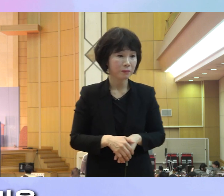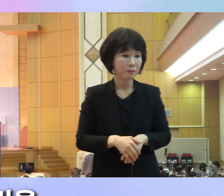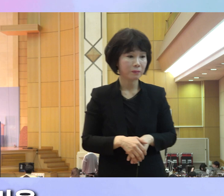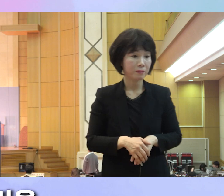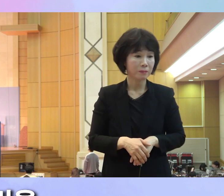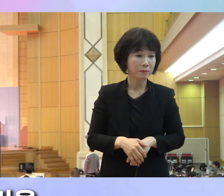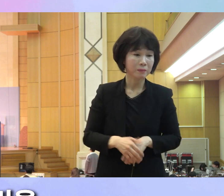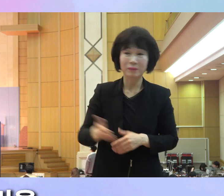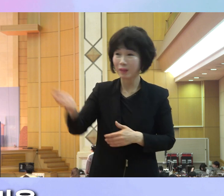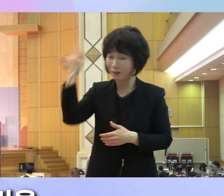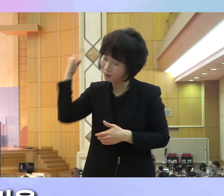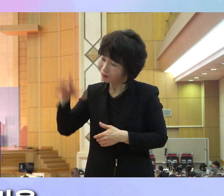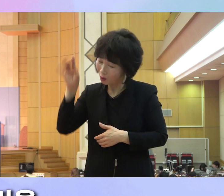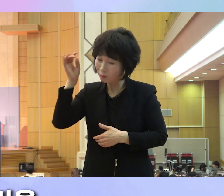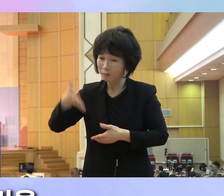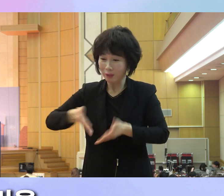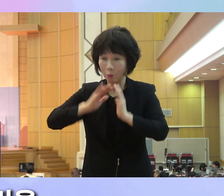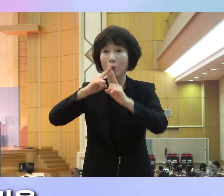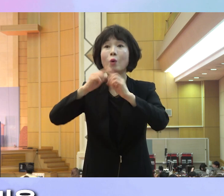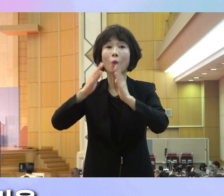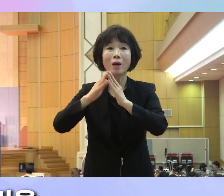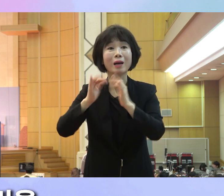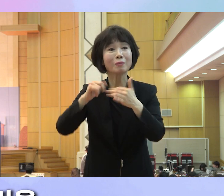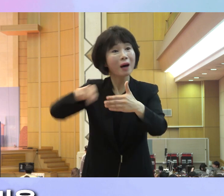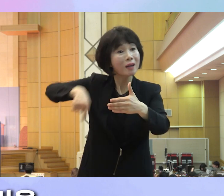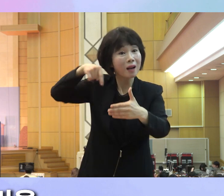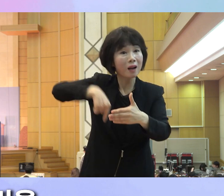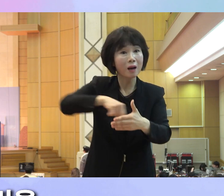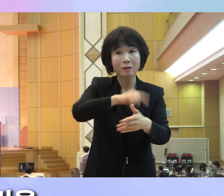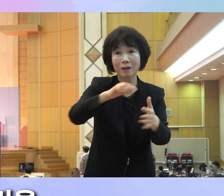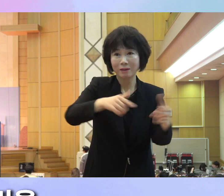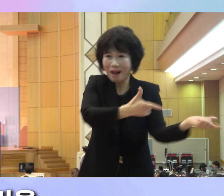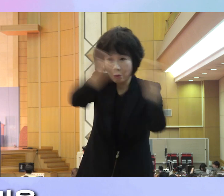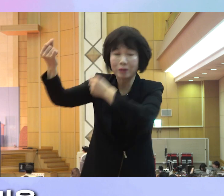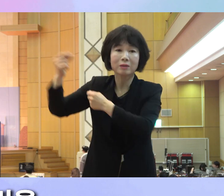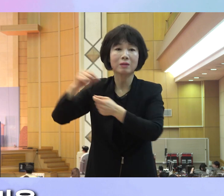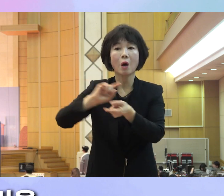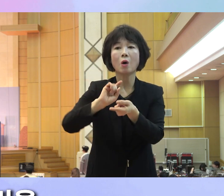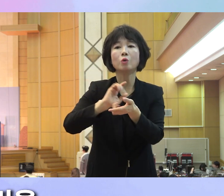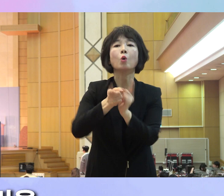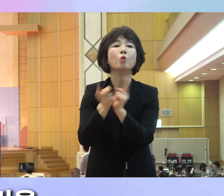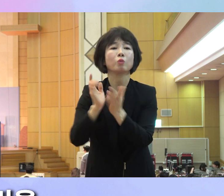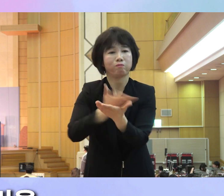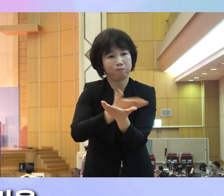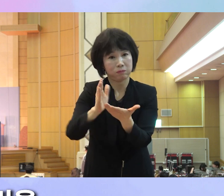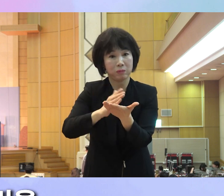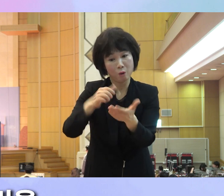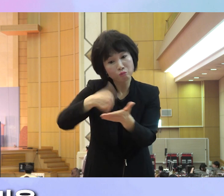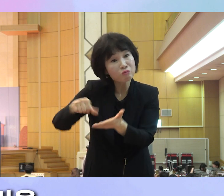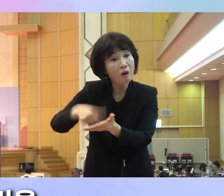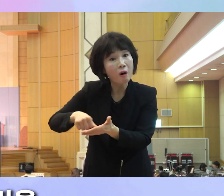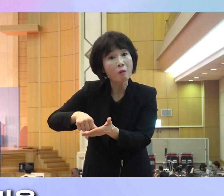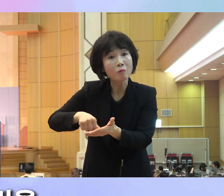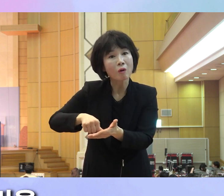모든 사람들과의 그 물건을 서로 통용했고, 심지어는 자기의 모든